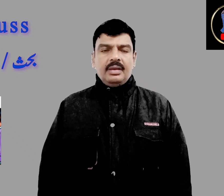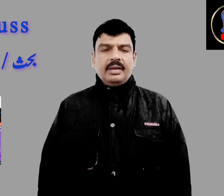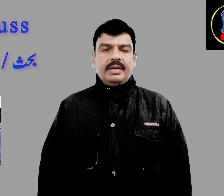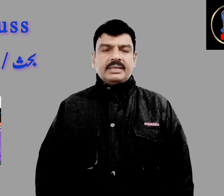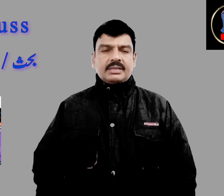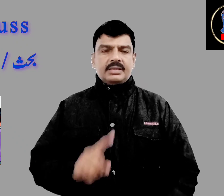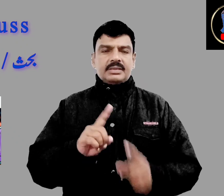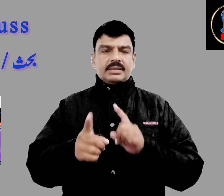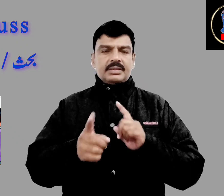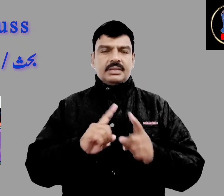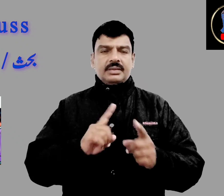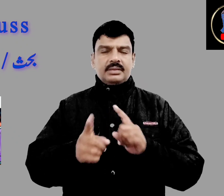डिस्कस।